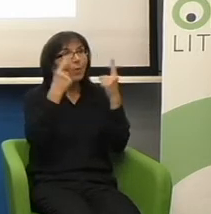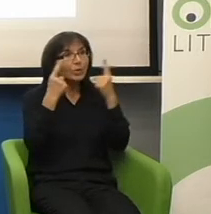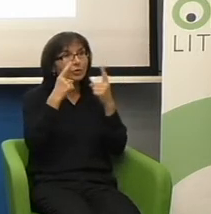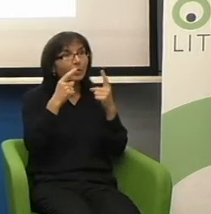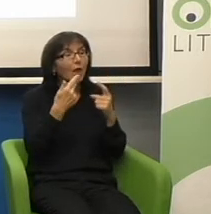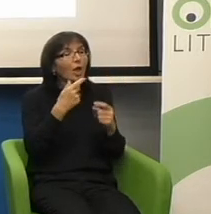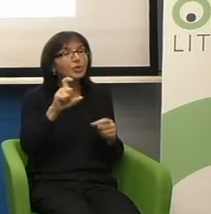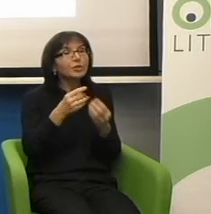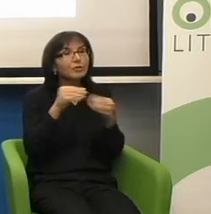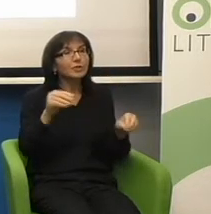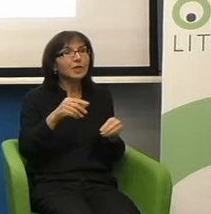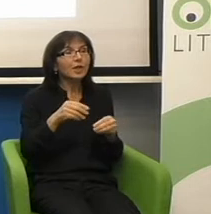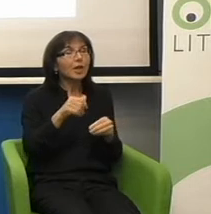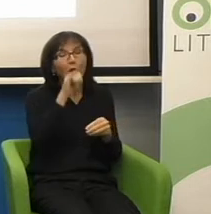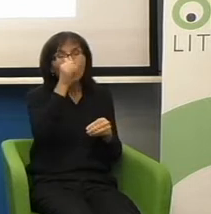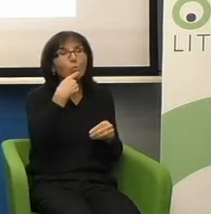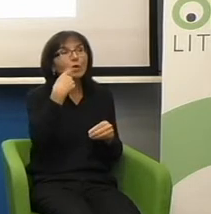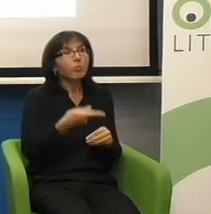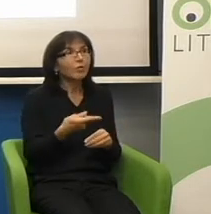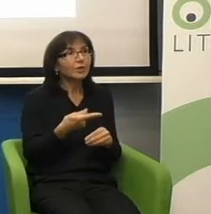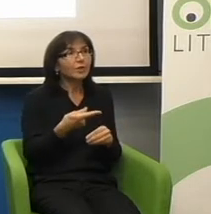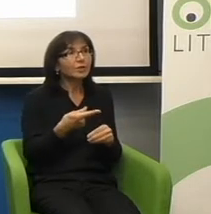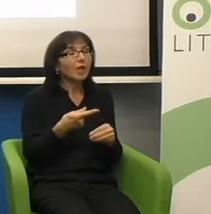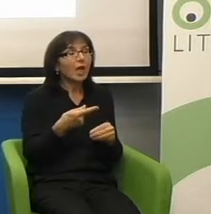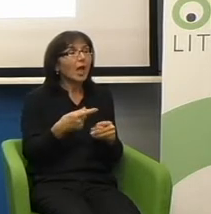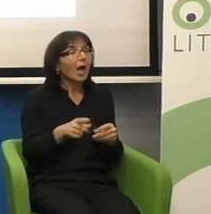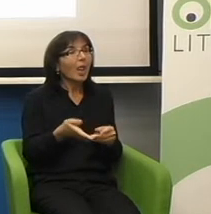więcej nie można w tej sprawie powiedzieć, ale odległość czasu powoduje, że